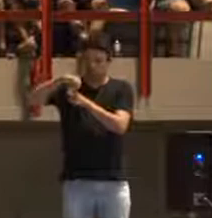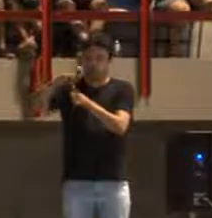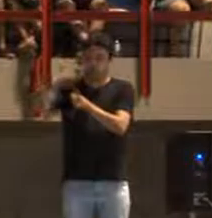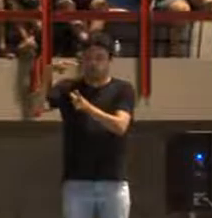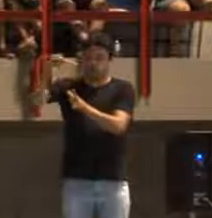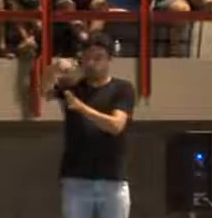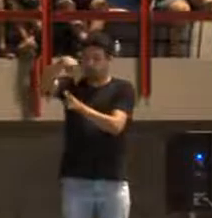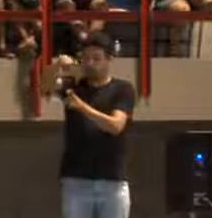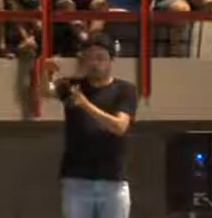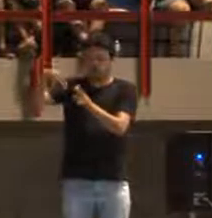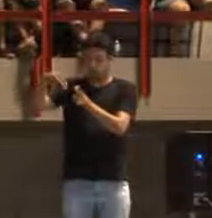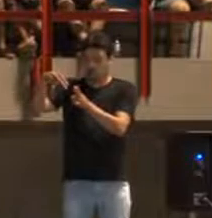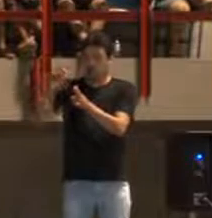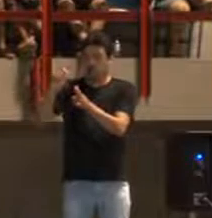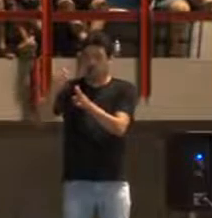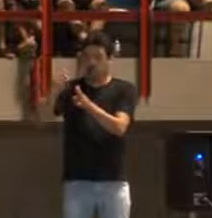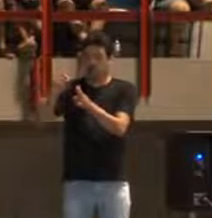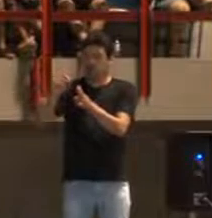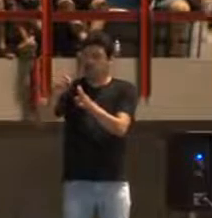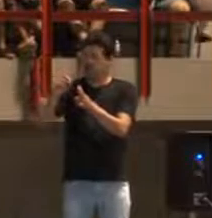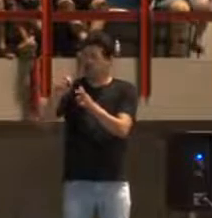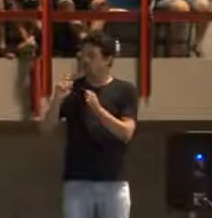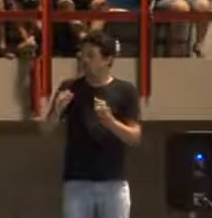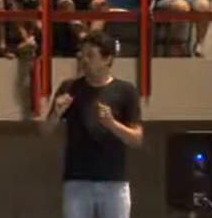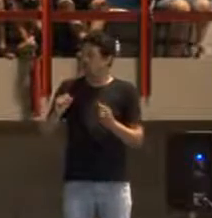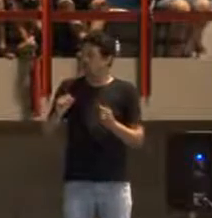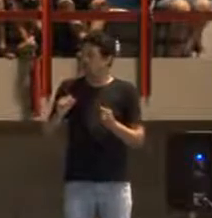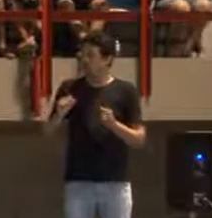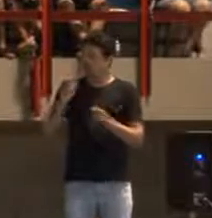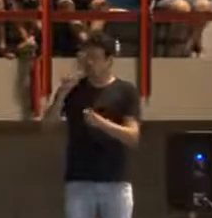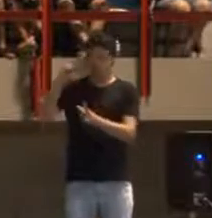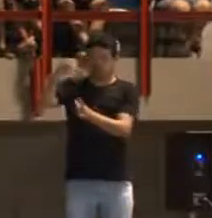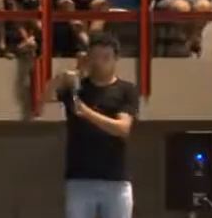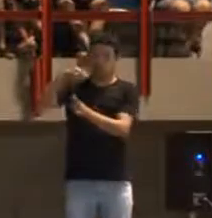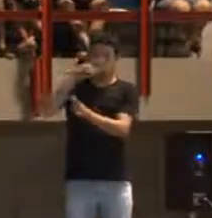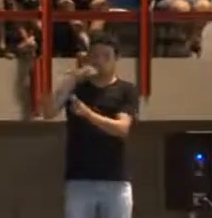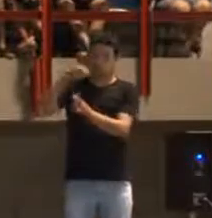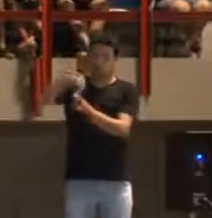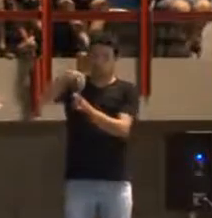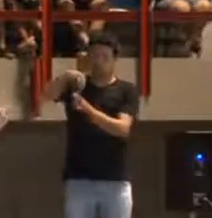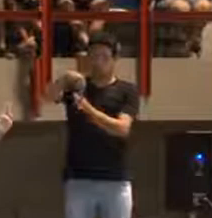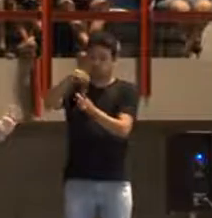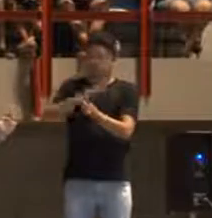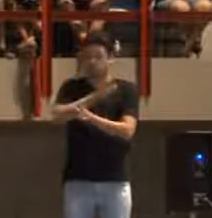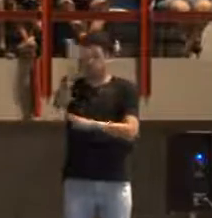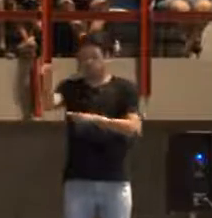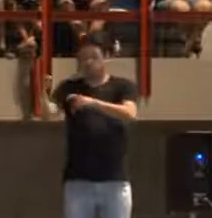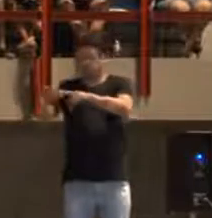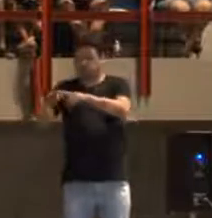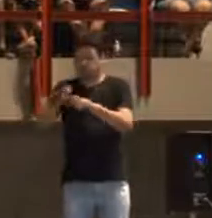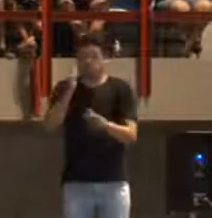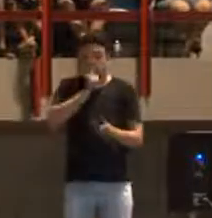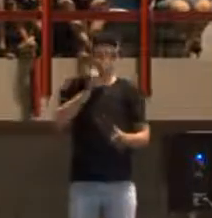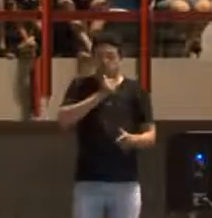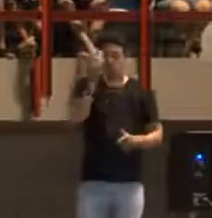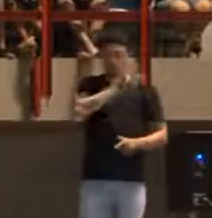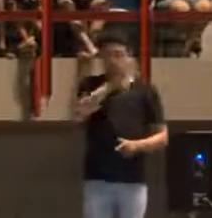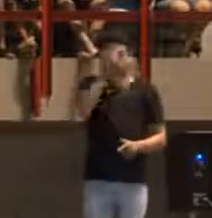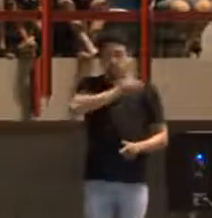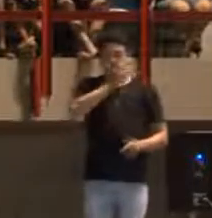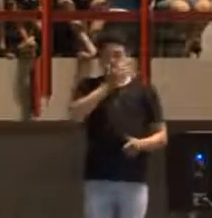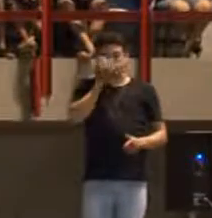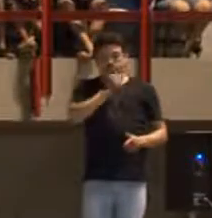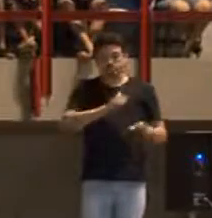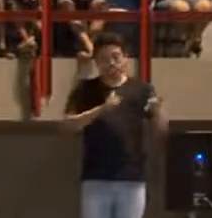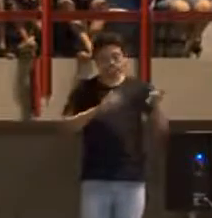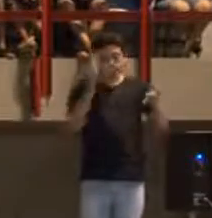ver, olha, está aqui a verruga no pênis, ó, um bocado. Então ele vê logo, vai logo procurar o tratamento. A mulher vê, se tiver com